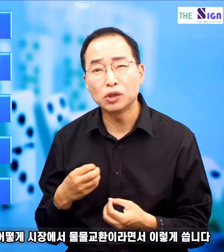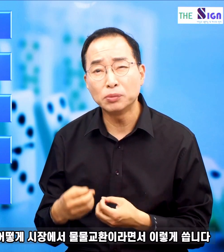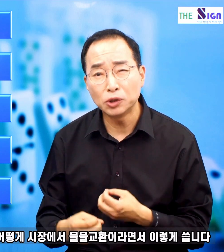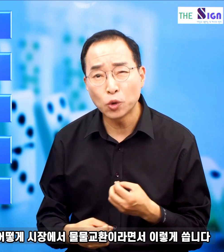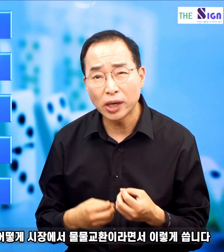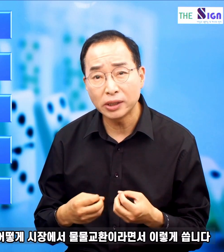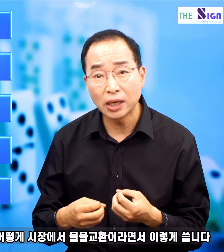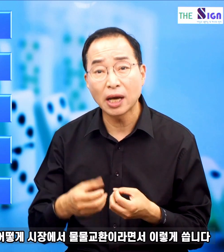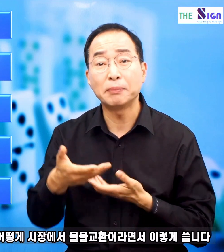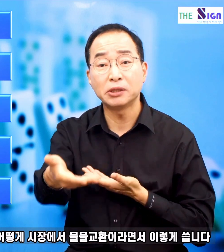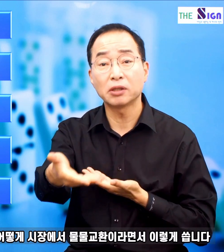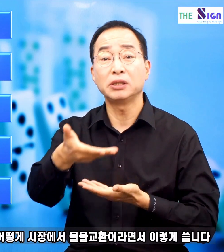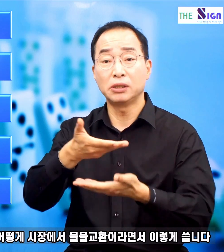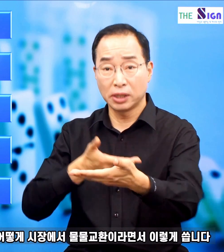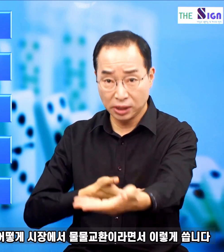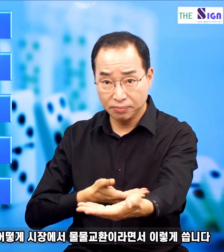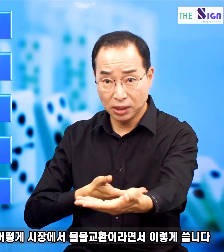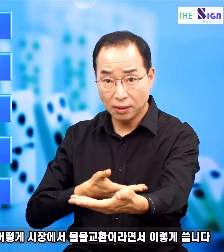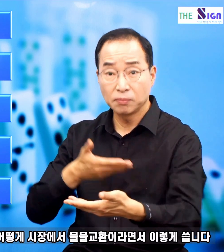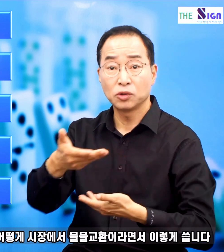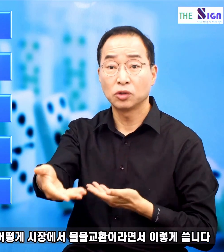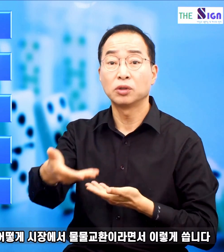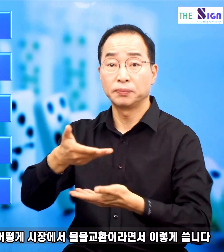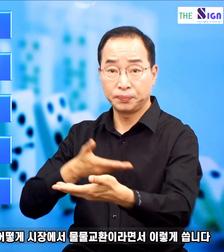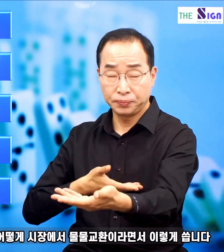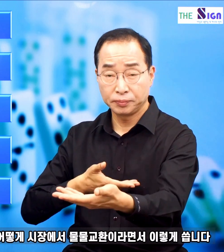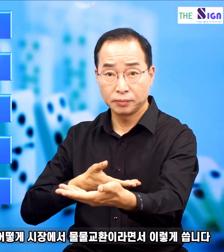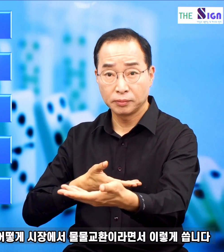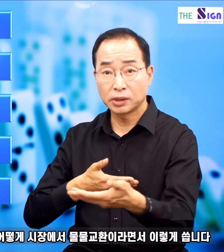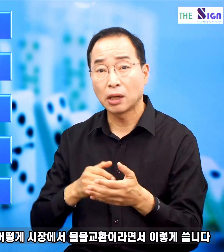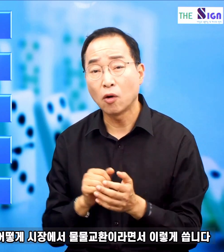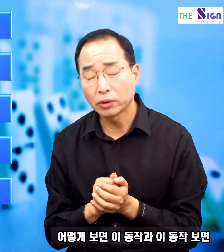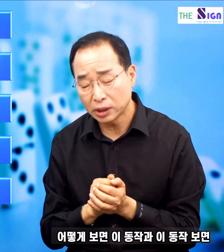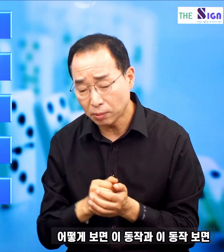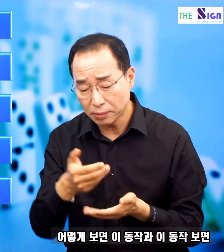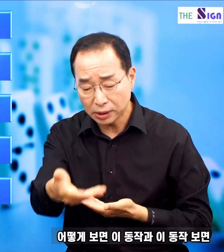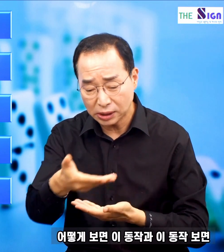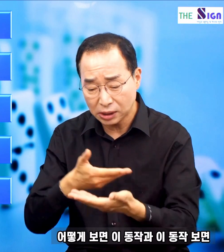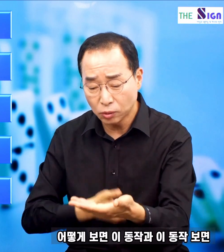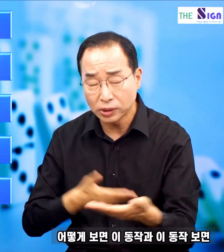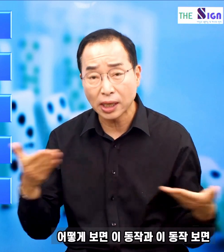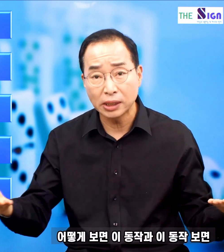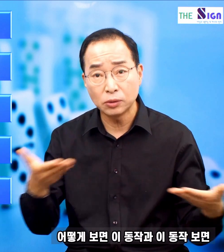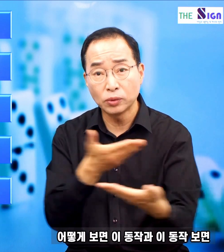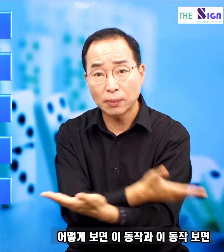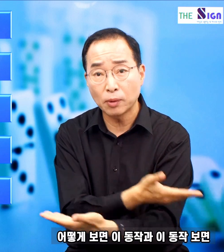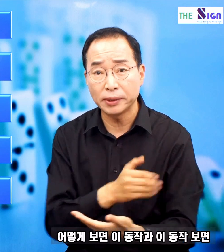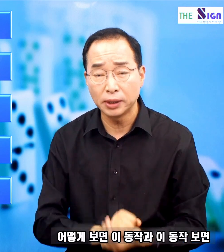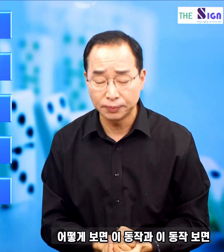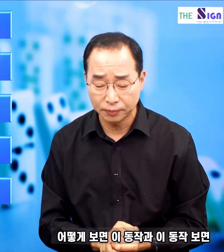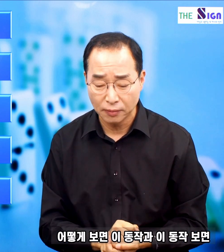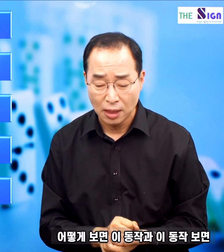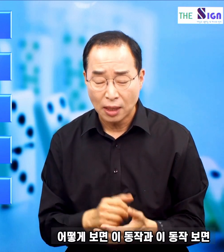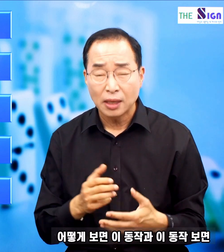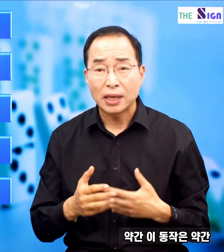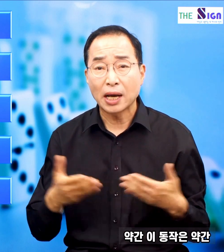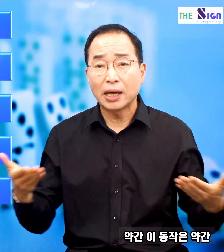물물 교환이라 하면서는 이렇게 씁니다. 자, 어떻게 보면 이 동작과 이 동작 보면은 약간